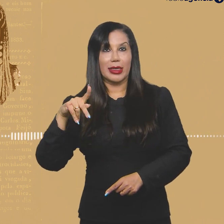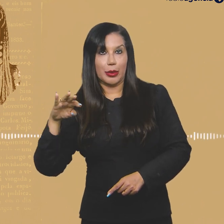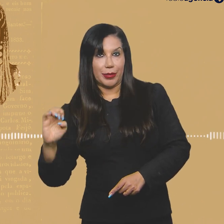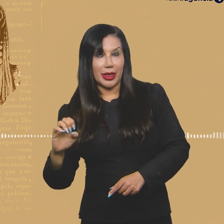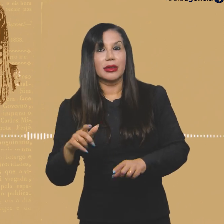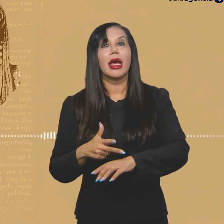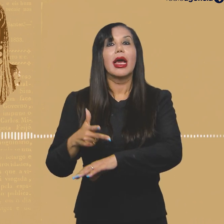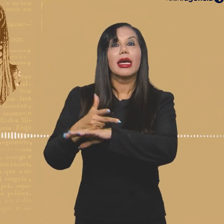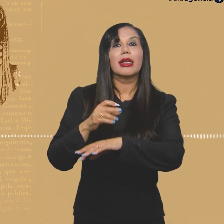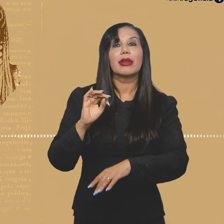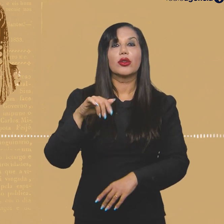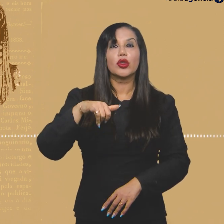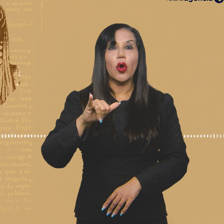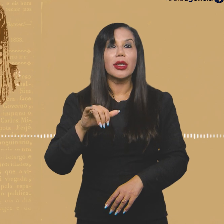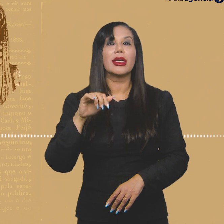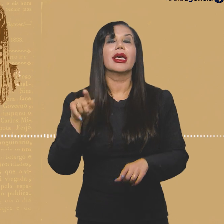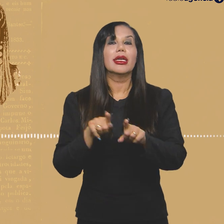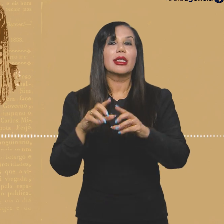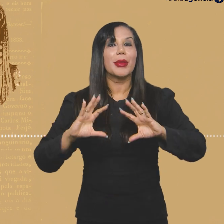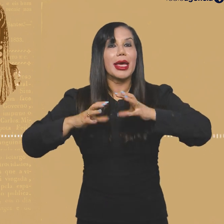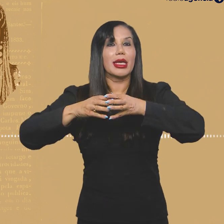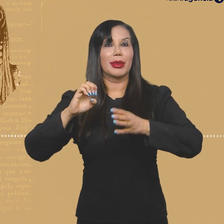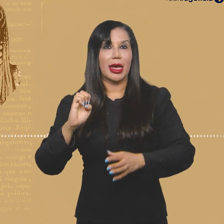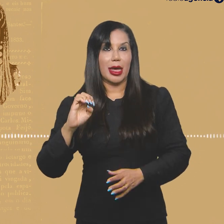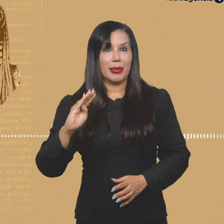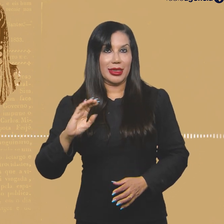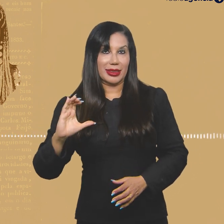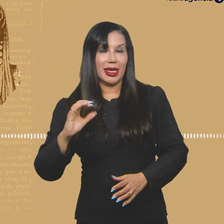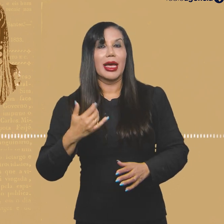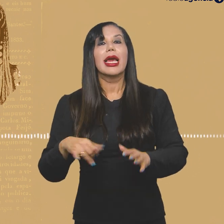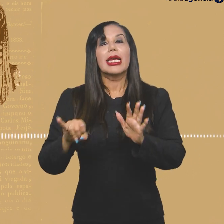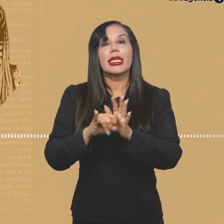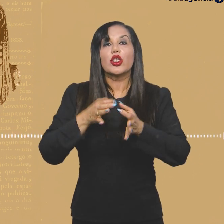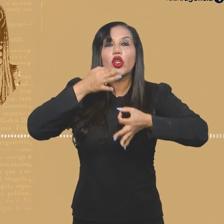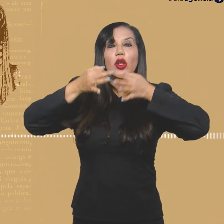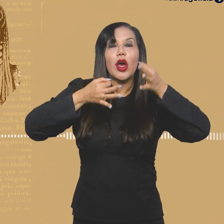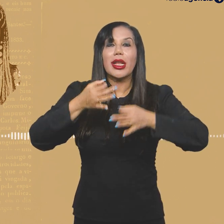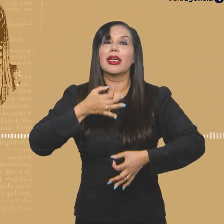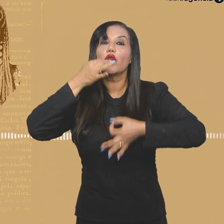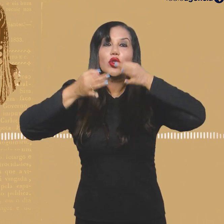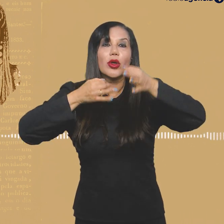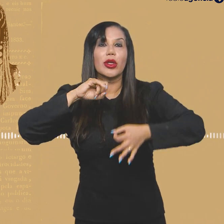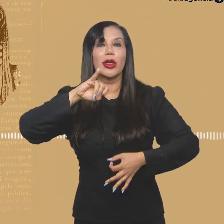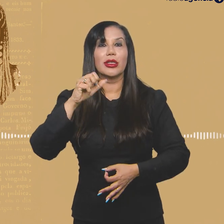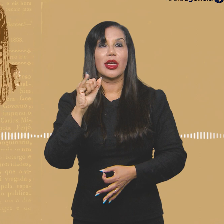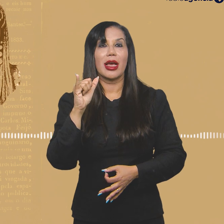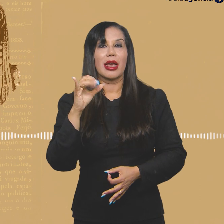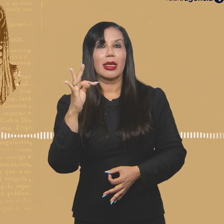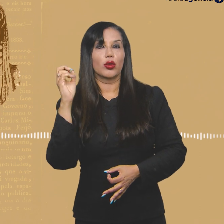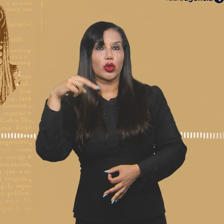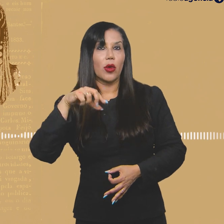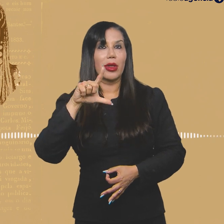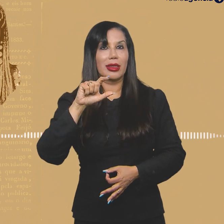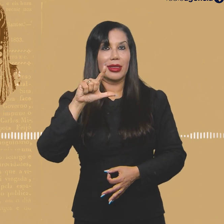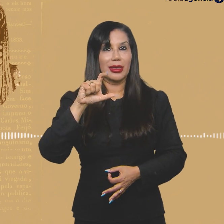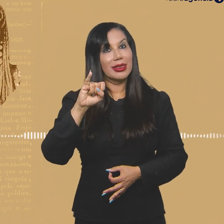Felipe Rangel. Gravação de Tony Godoy e equipe da EBC. Identidade sonora e sonoplastia de Jailton Sodré.